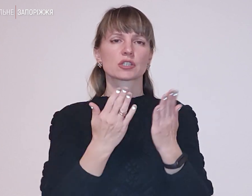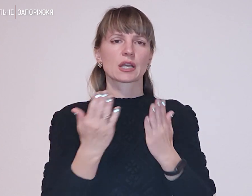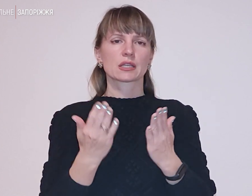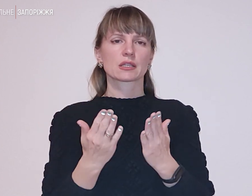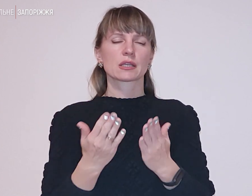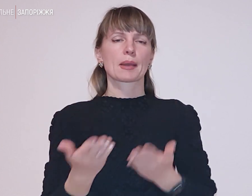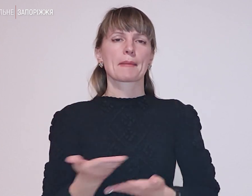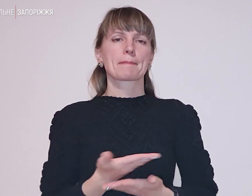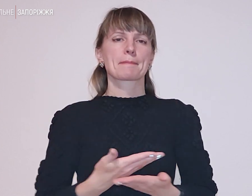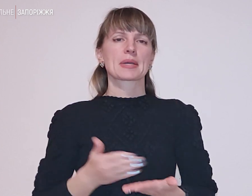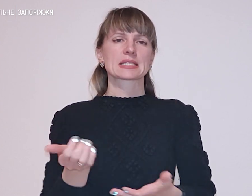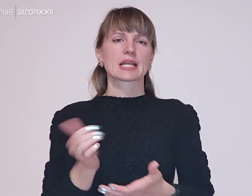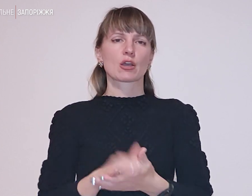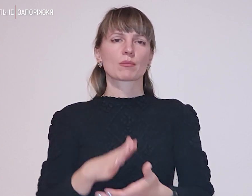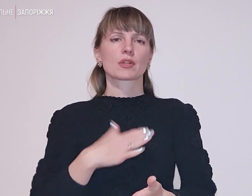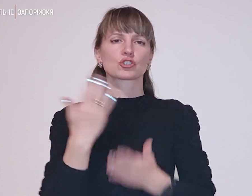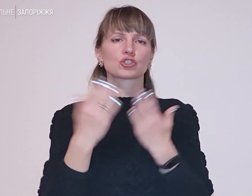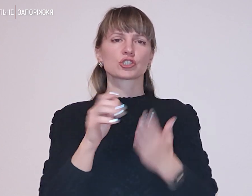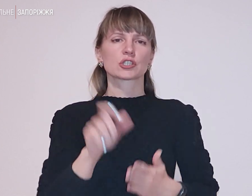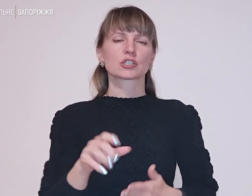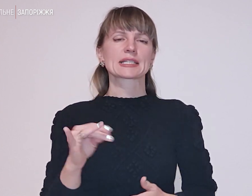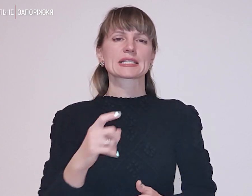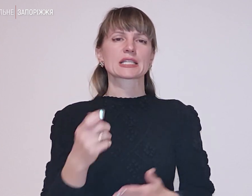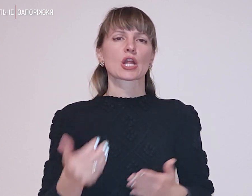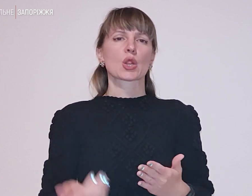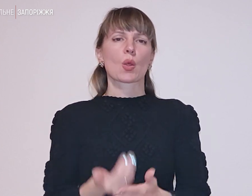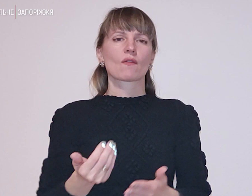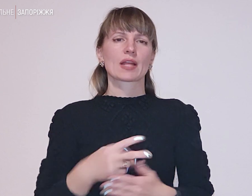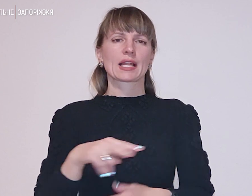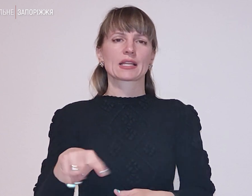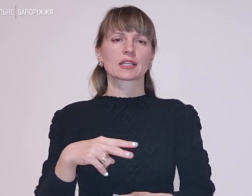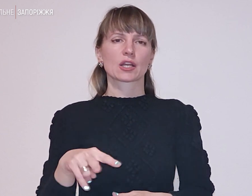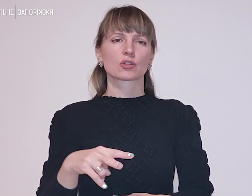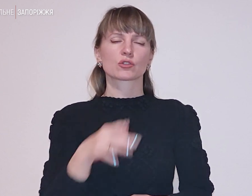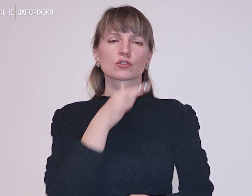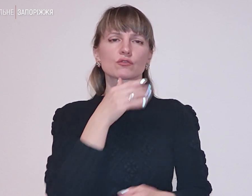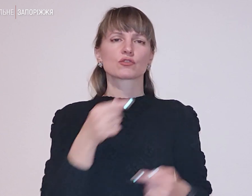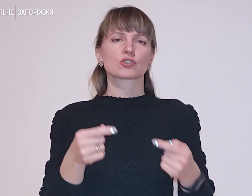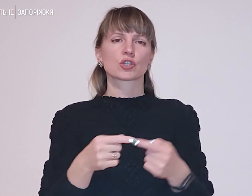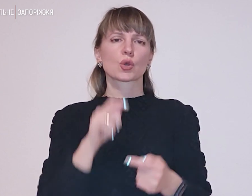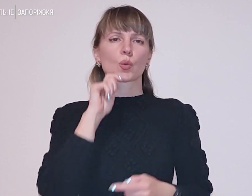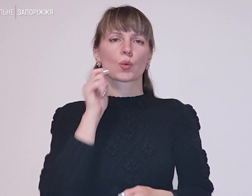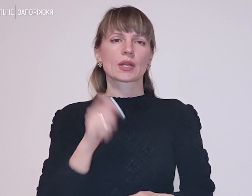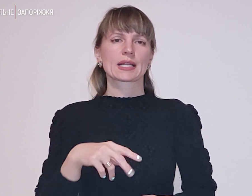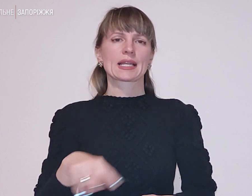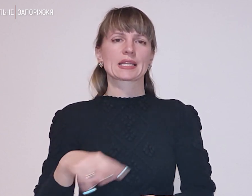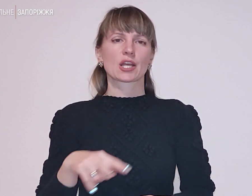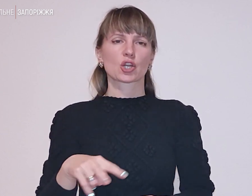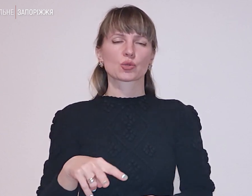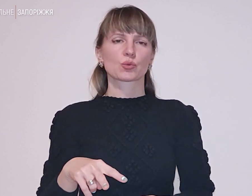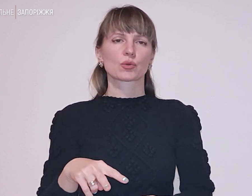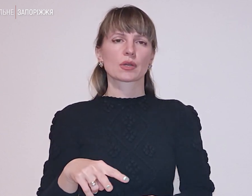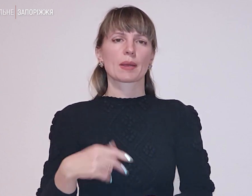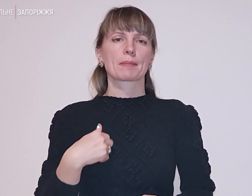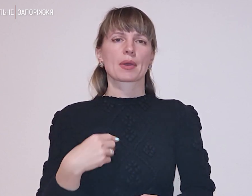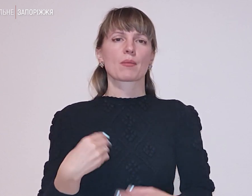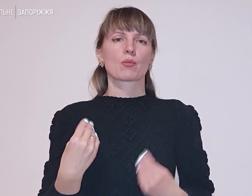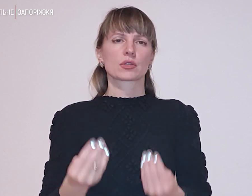Ми знайомимо наших читачів із новинками літератури, сучасної української літератури. Ми подаємо інтерв'ю